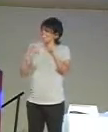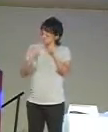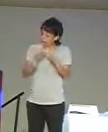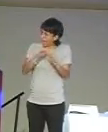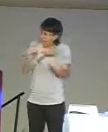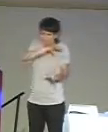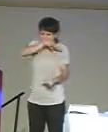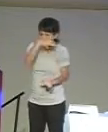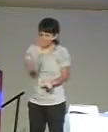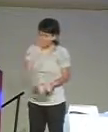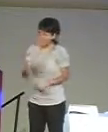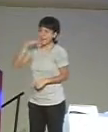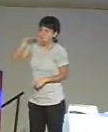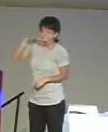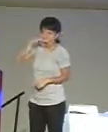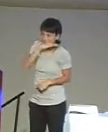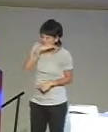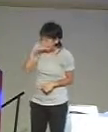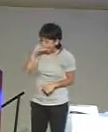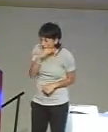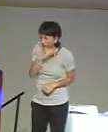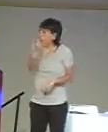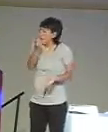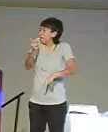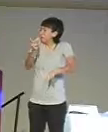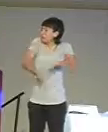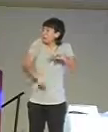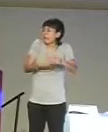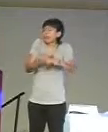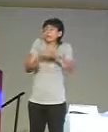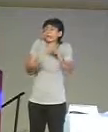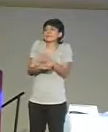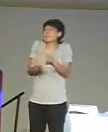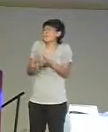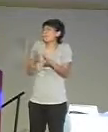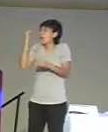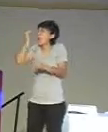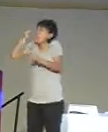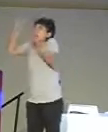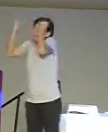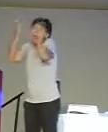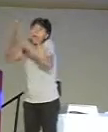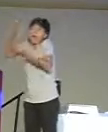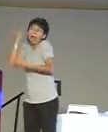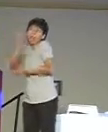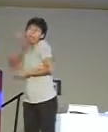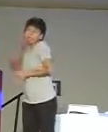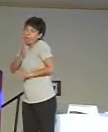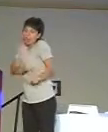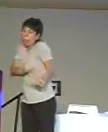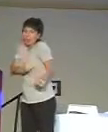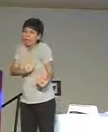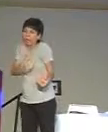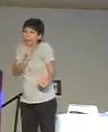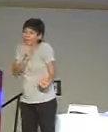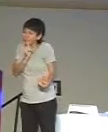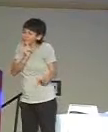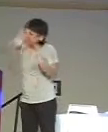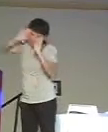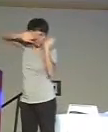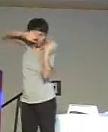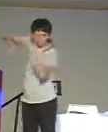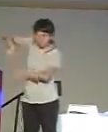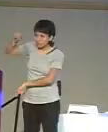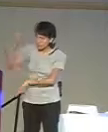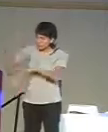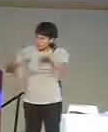desprejuiciados para atender a las y a los adolescentes que soliciten una estrategia